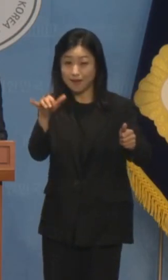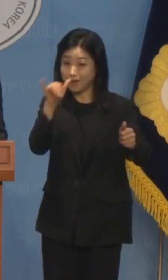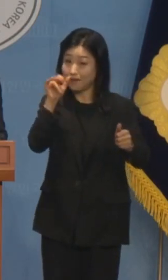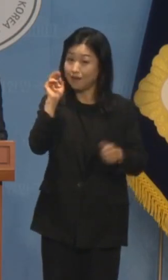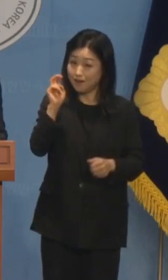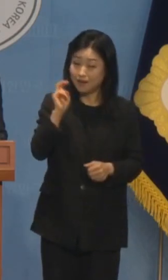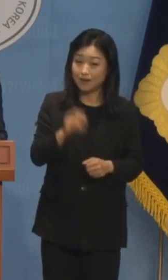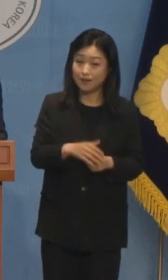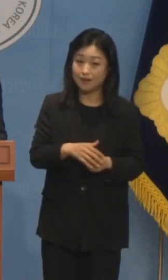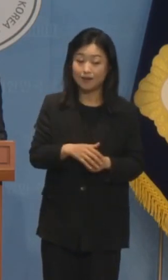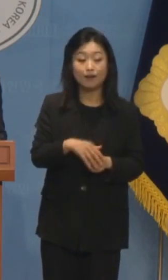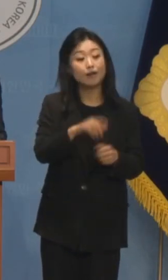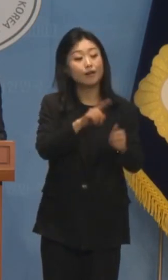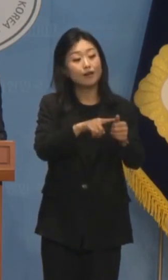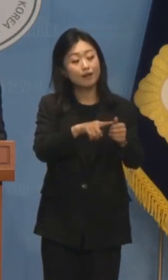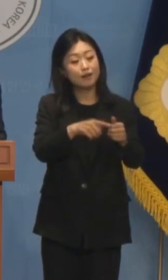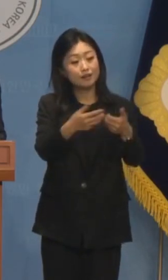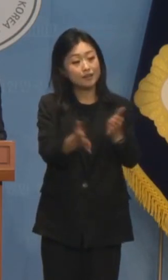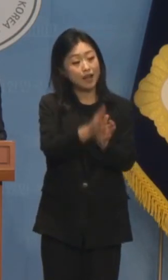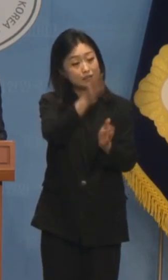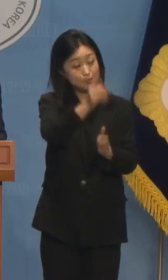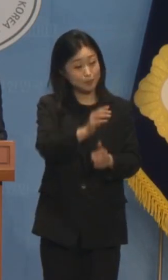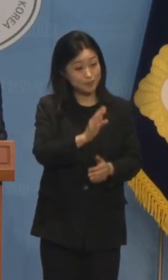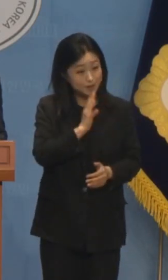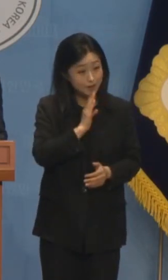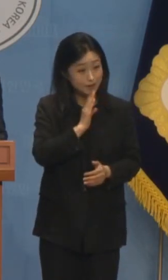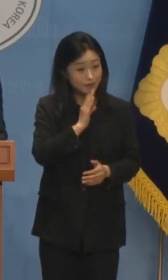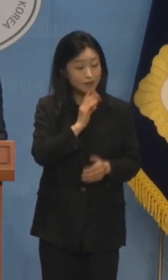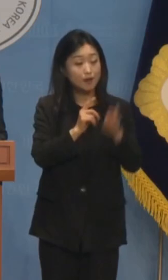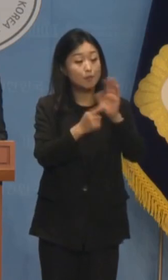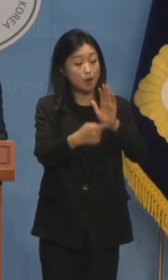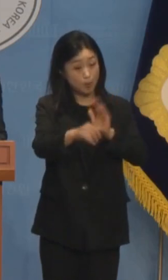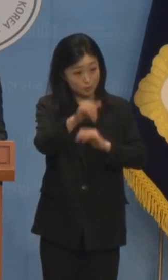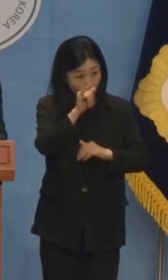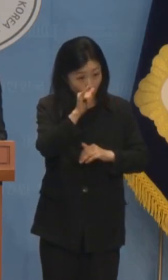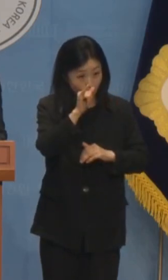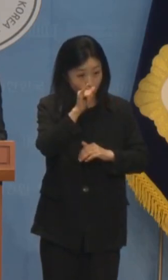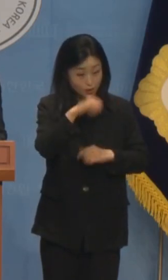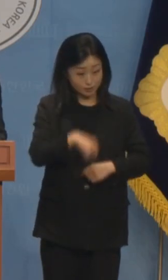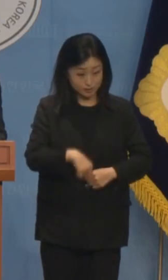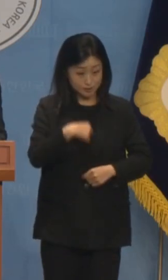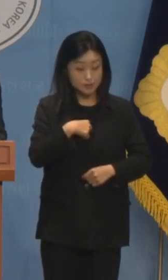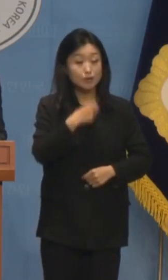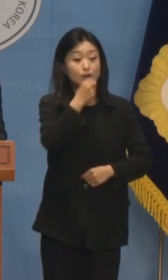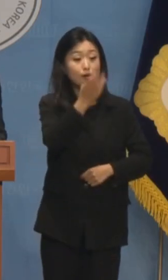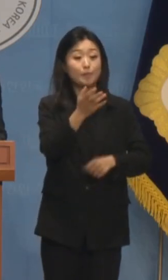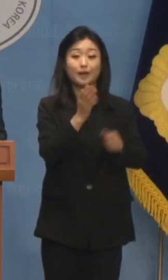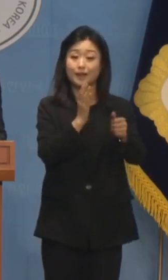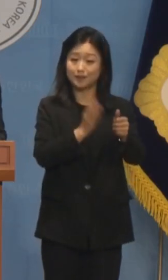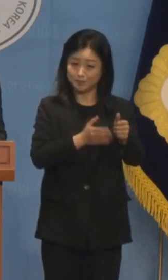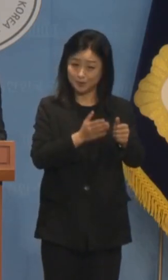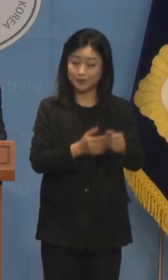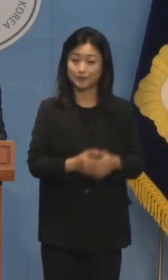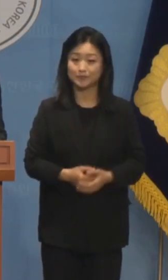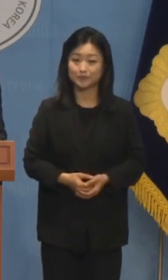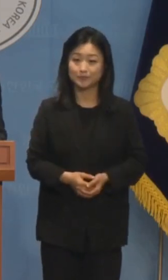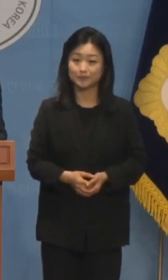한동훈 대표에게 공당의 대표로서 진실을 밝힐 의지만 있다면 얼마든지 답할 수 있는